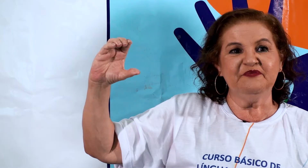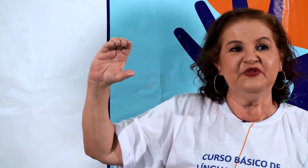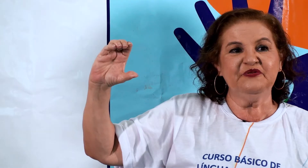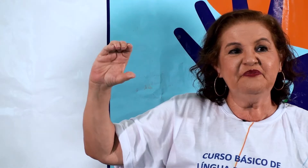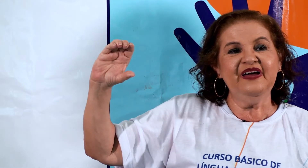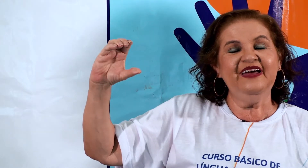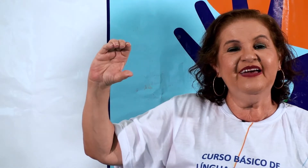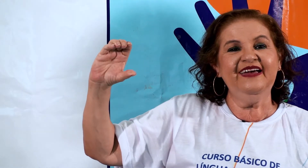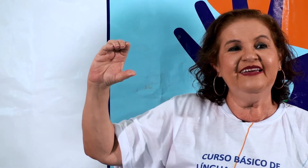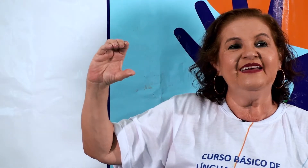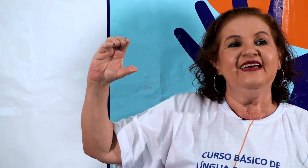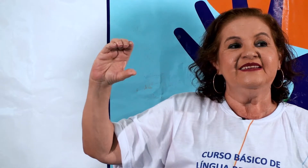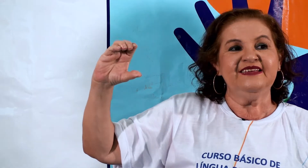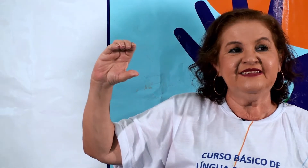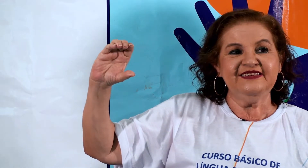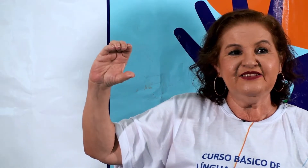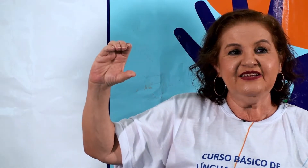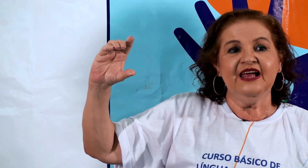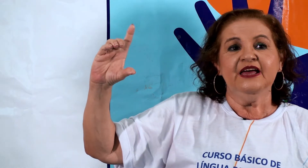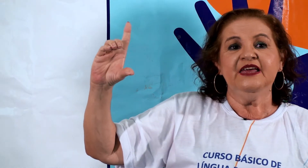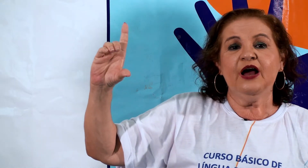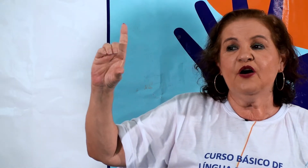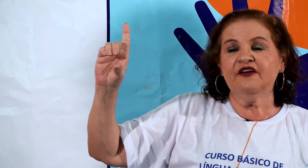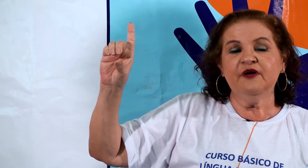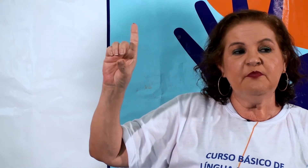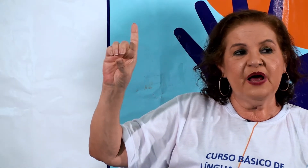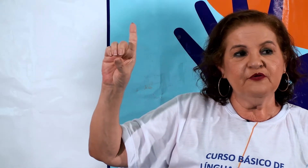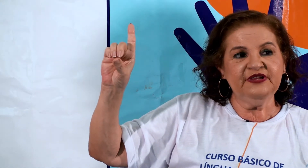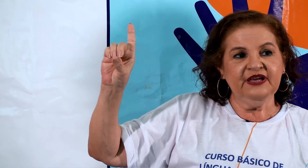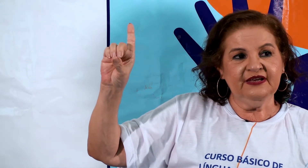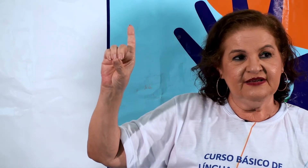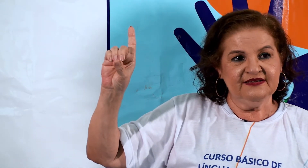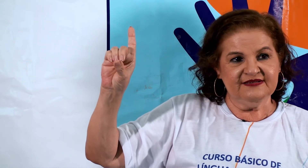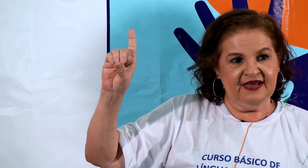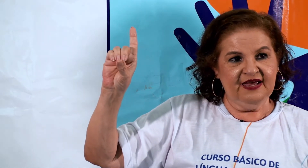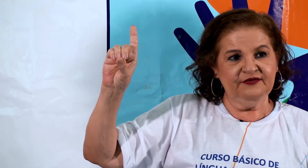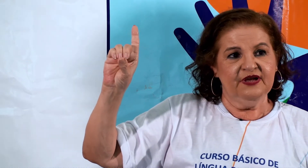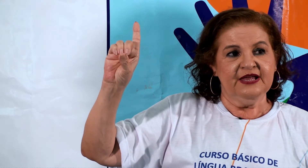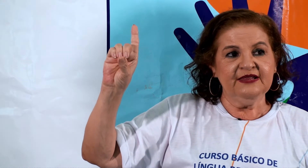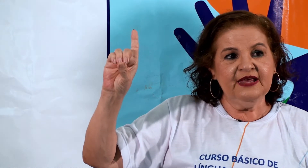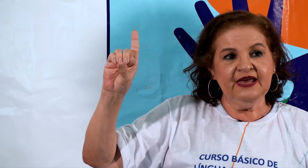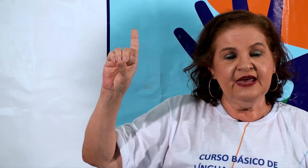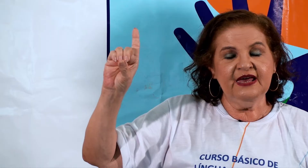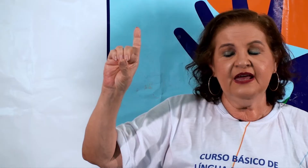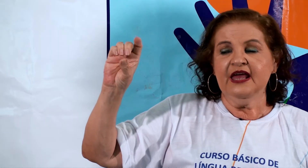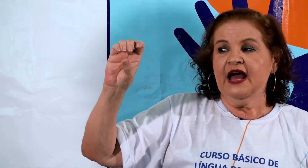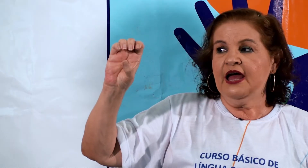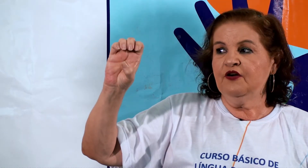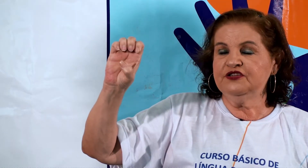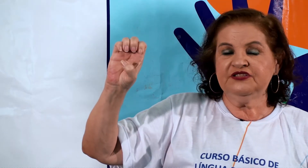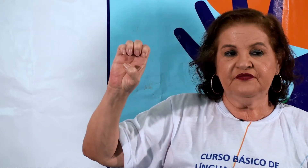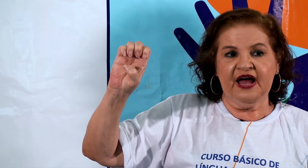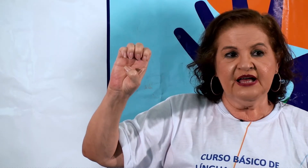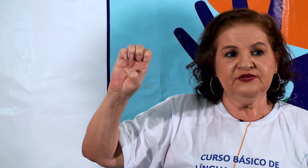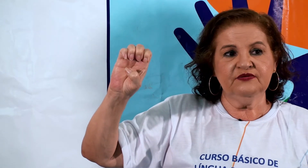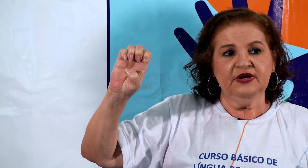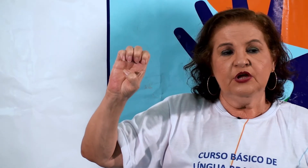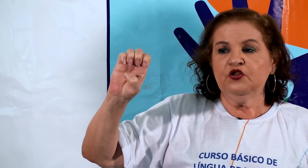muito bem. C cedilha. E agora vamos para o D, certo? D, aí eu desfaço, dobro